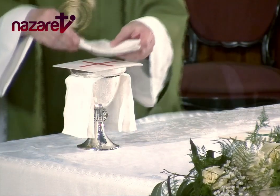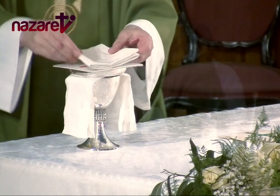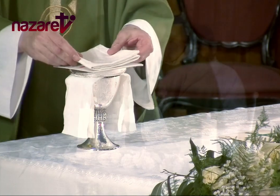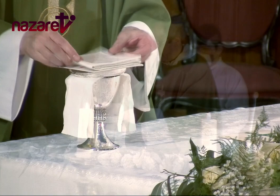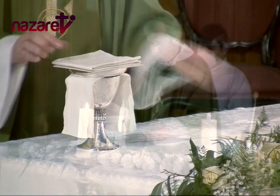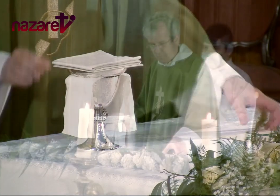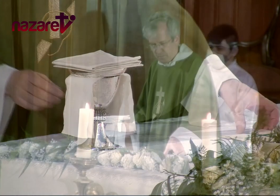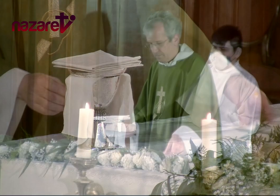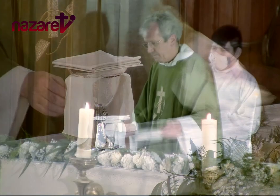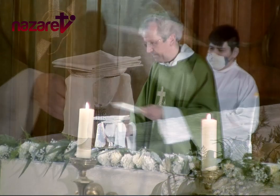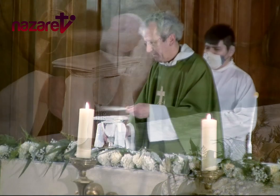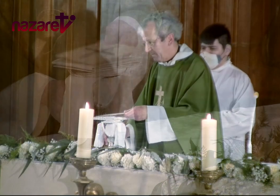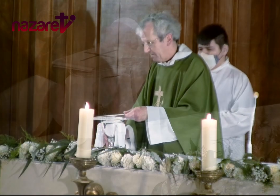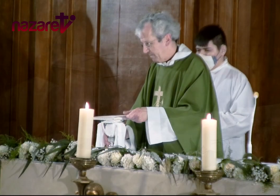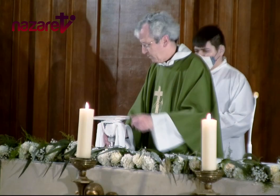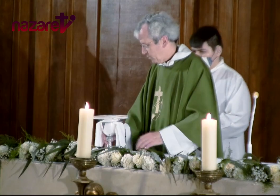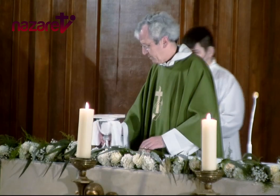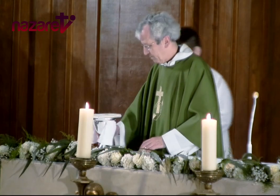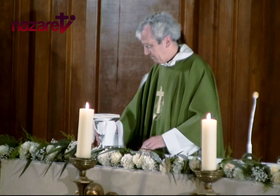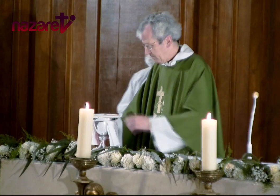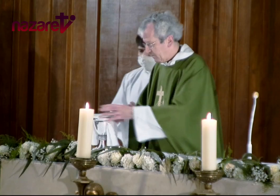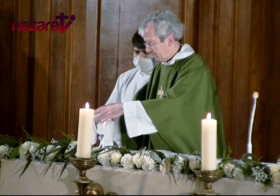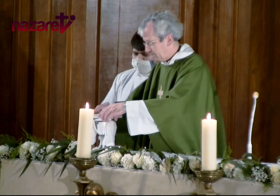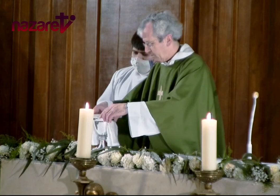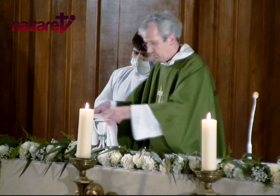me dijiste a mí